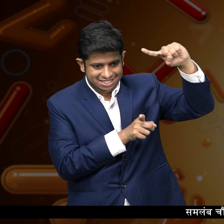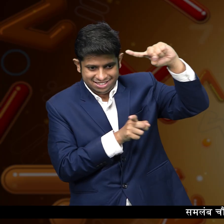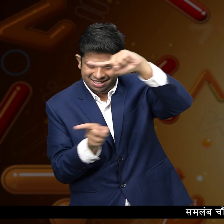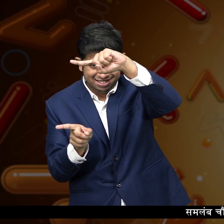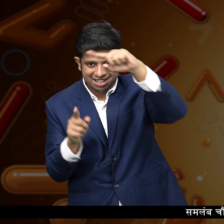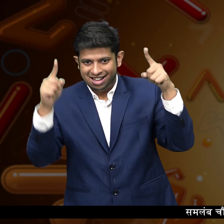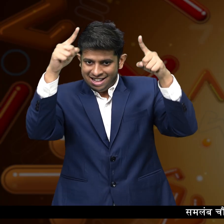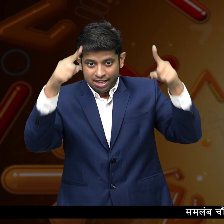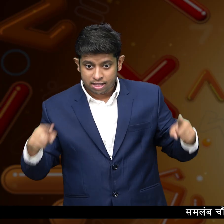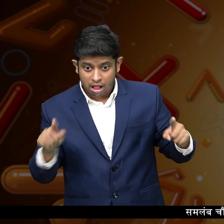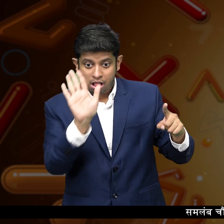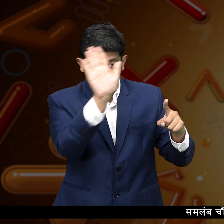समलंब चौकोनाचे क्षेत्रफळ,